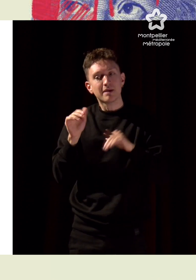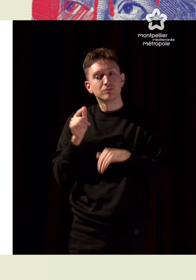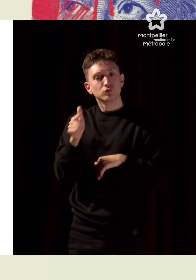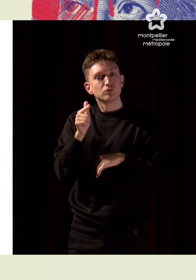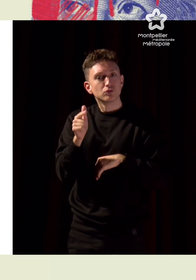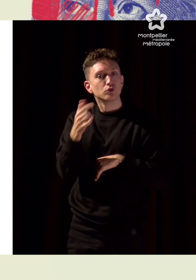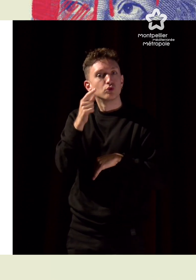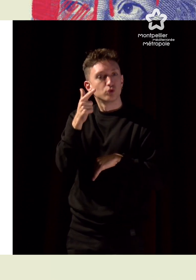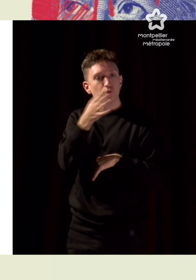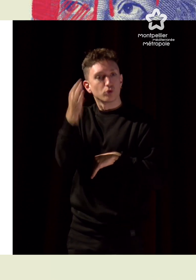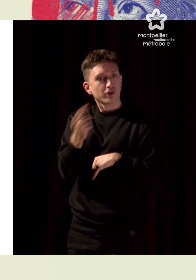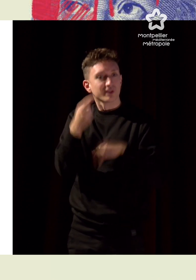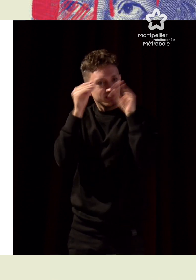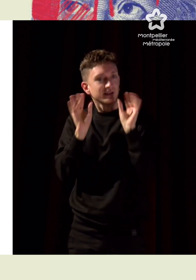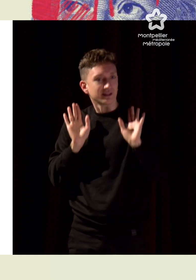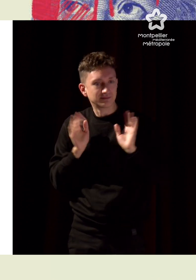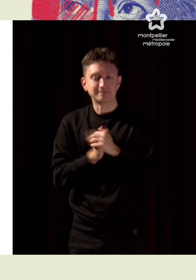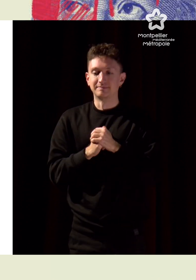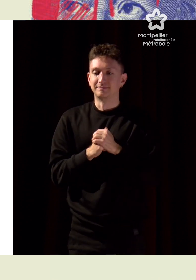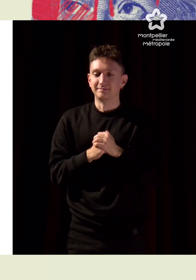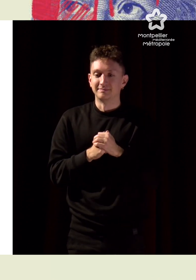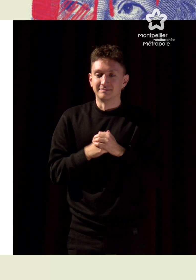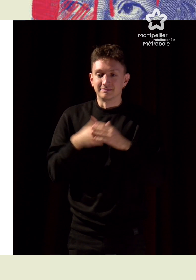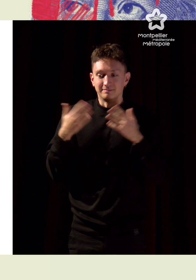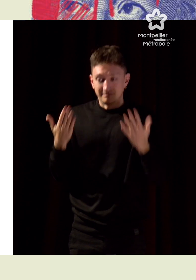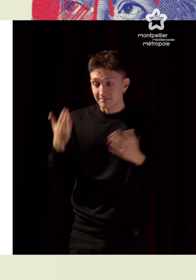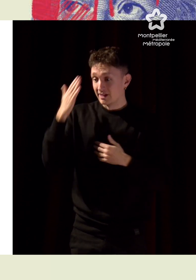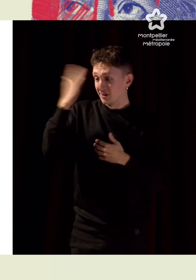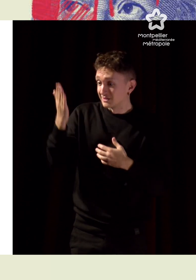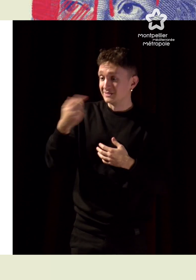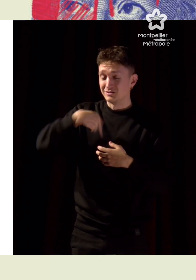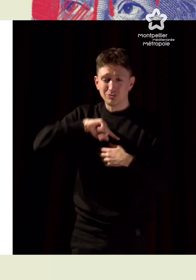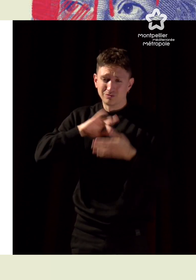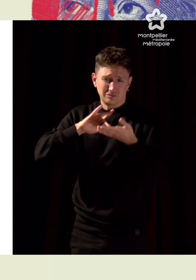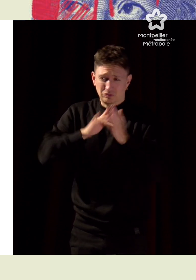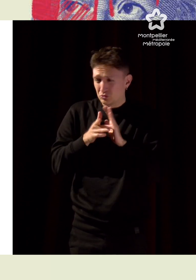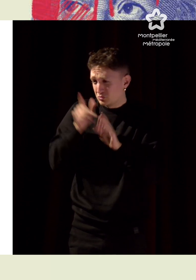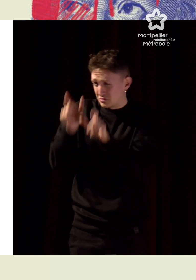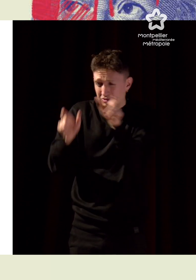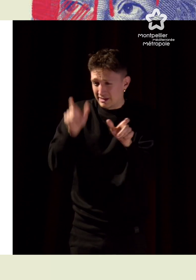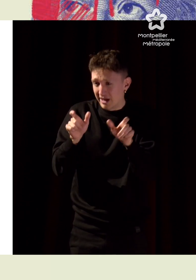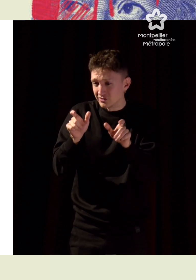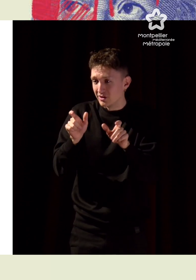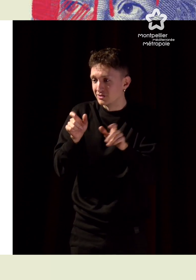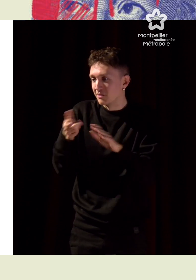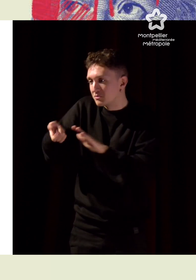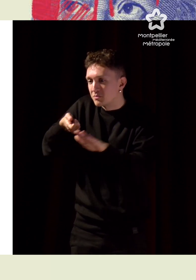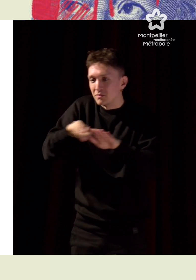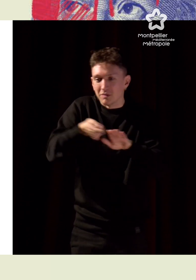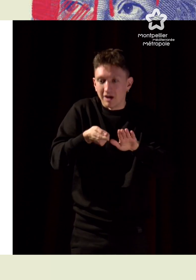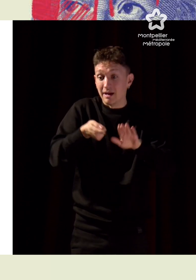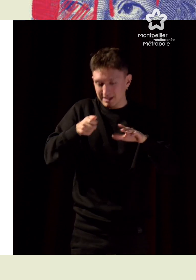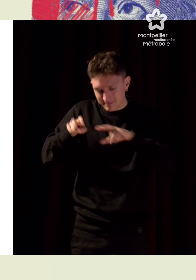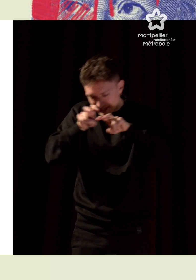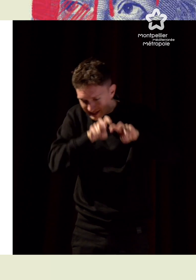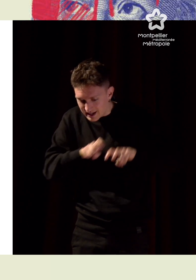si je prends chez tous les individus qu'on a regardés à l'heure actuelle ces bouts de génome qui viennent de Néandertal, je n'arrive